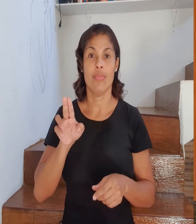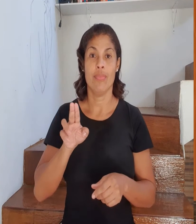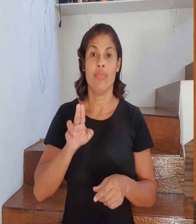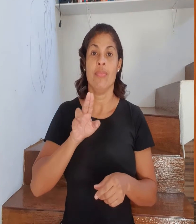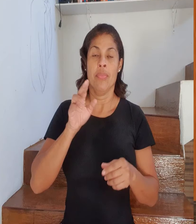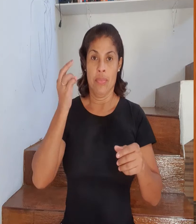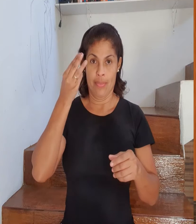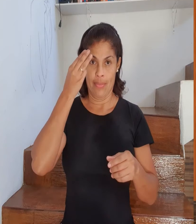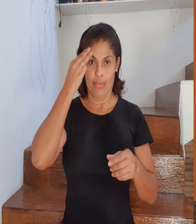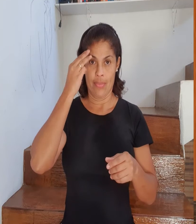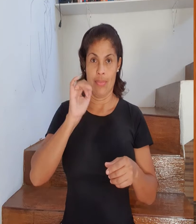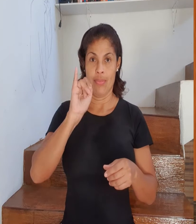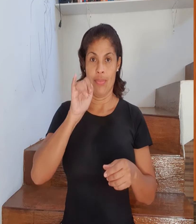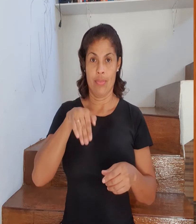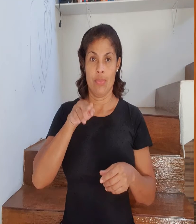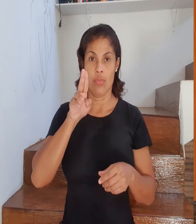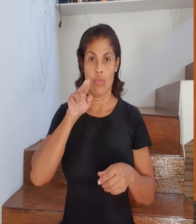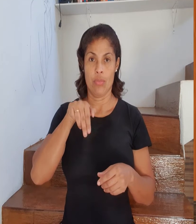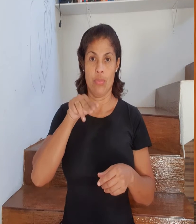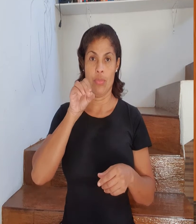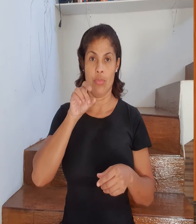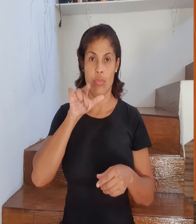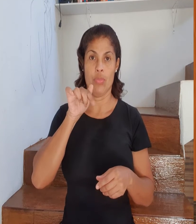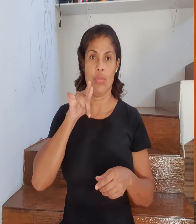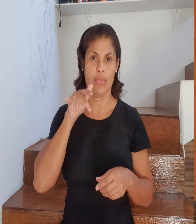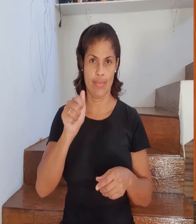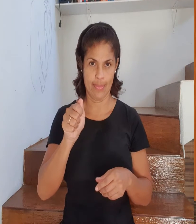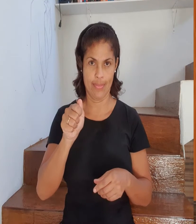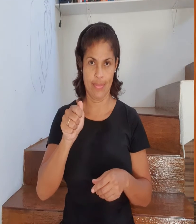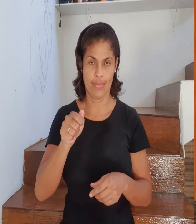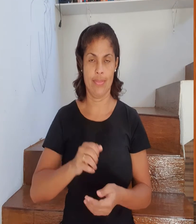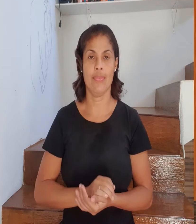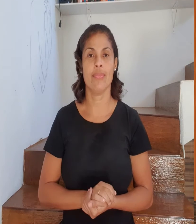nós chamamos de memória imunológica.